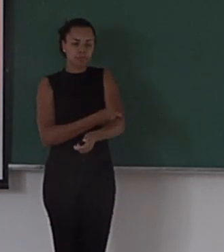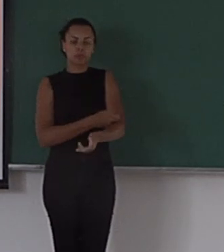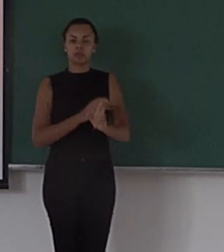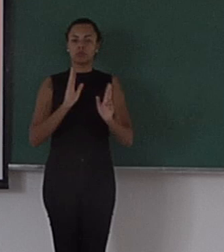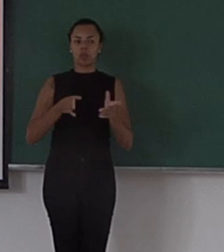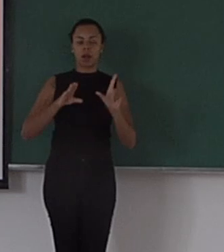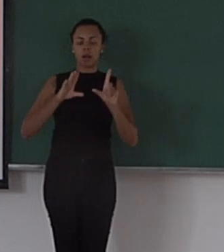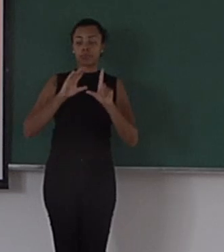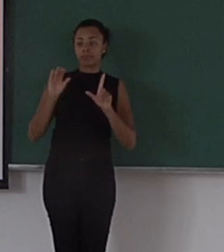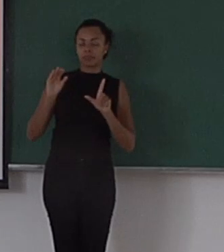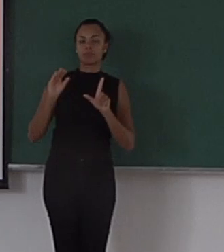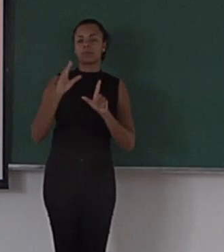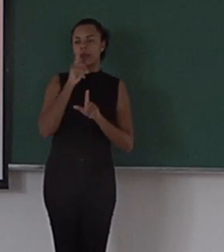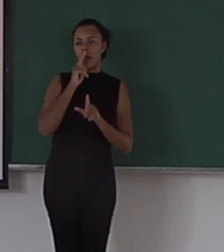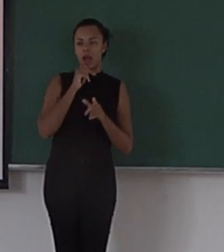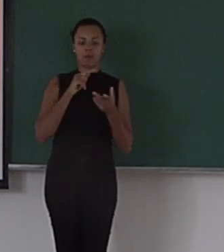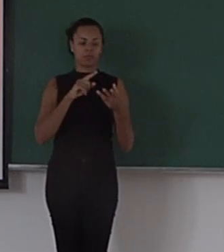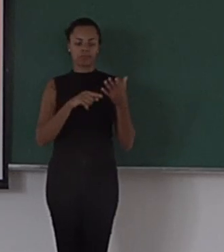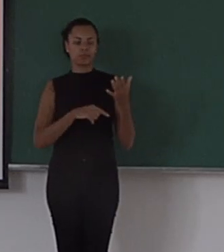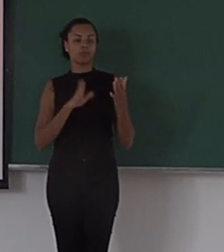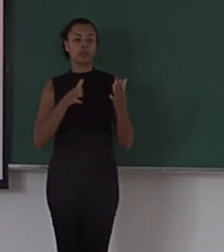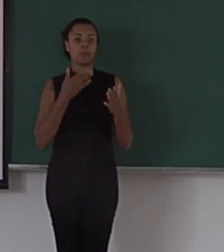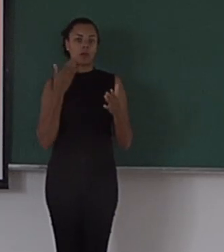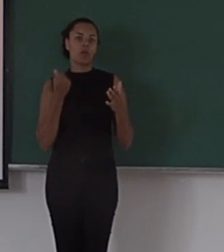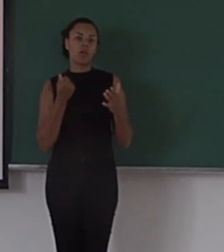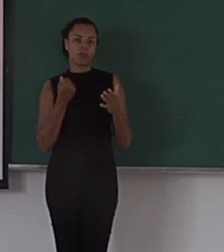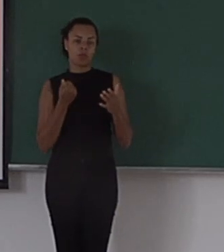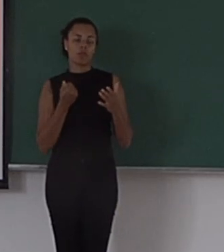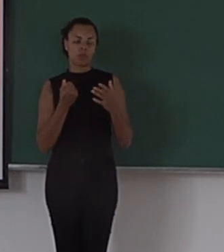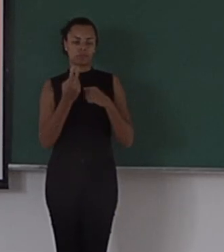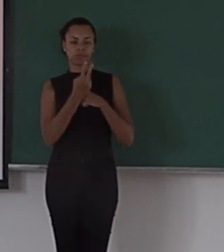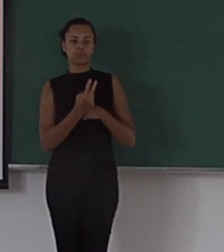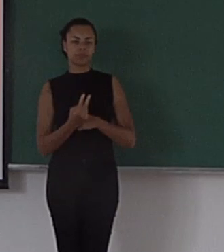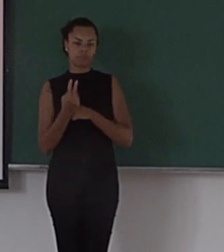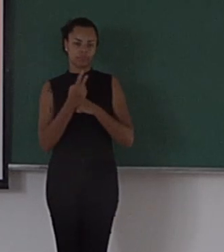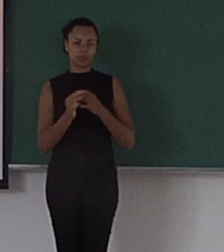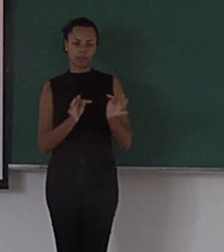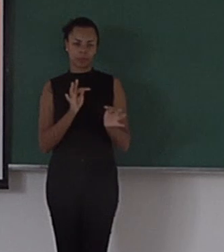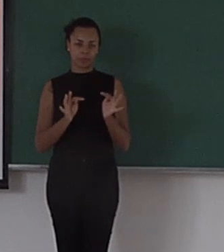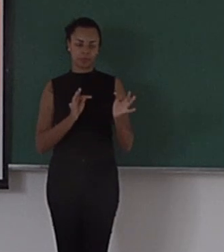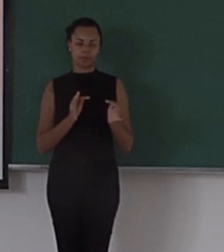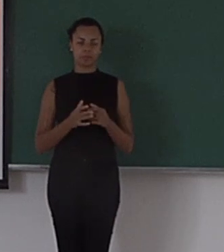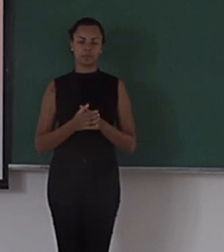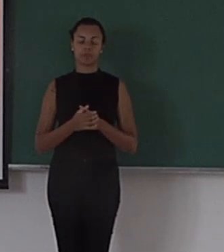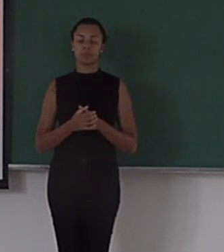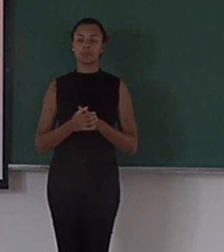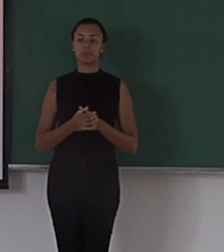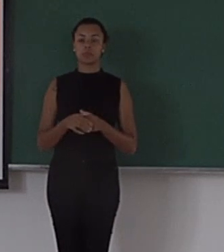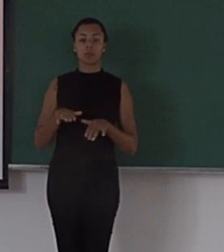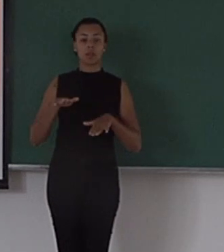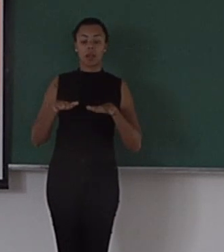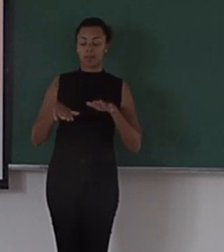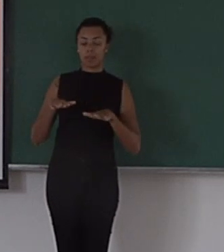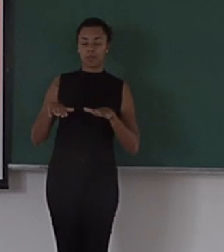hidratando o paciente, já melhora muito a qualidade de sobrevida desse paciente, já melhora bem o tratamento, né? E muitas das vezes